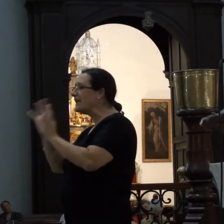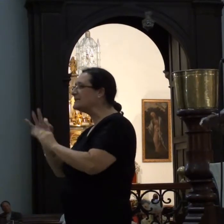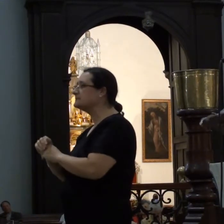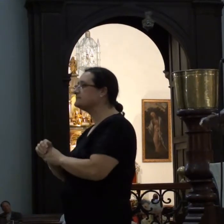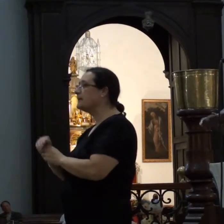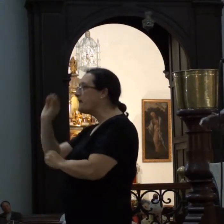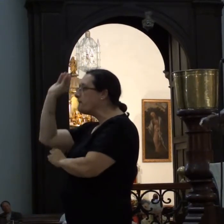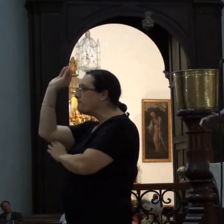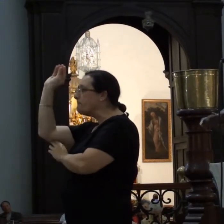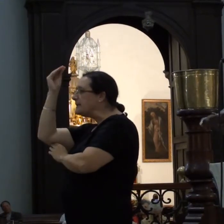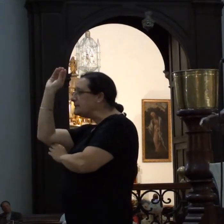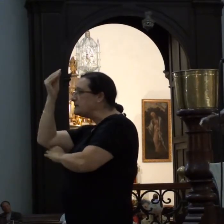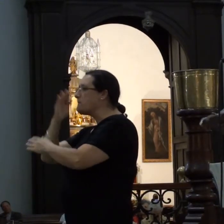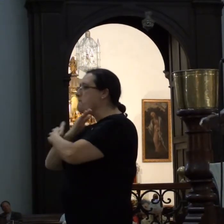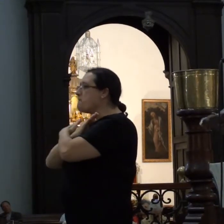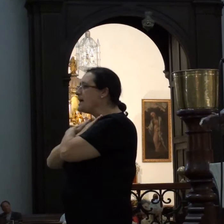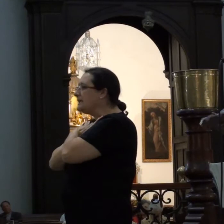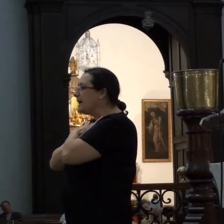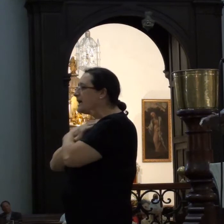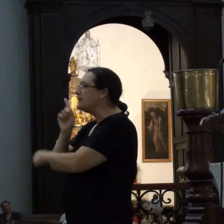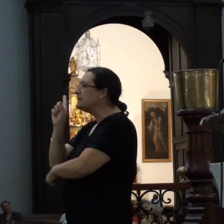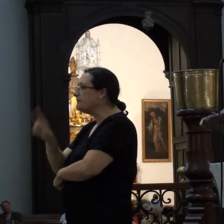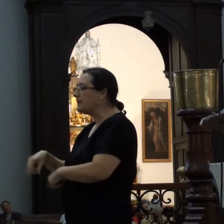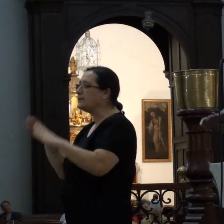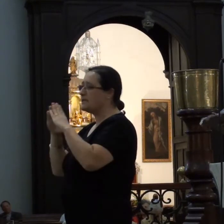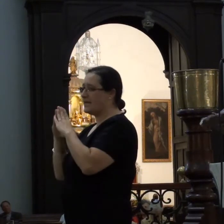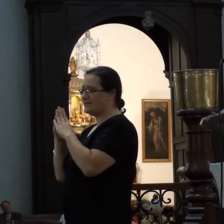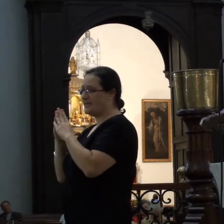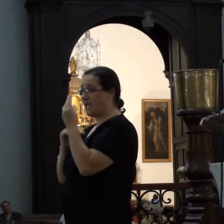Pentecostés María y la iglesia